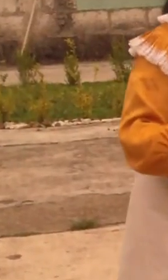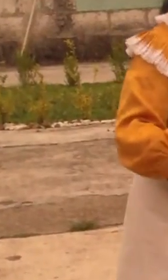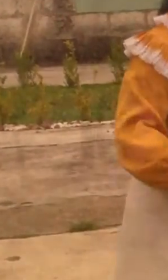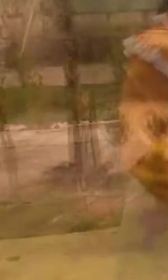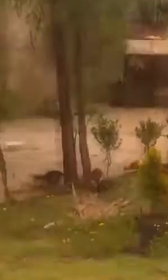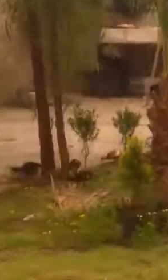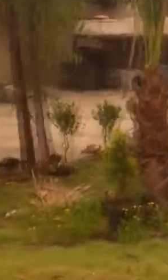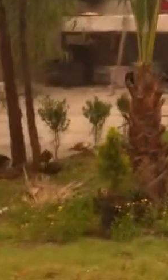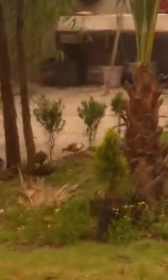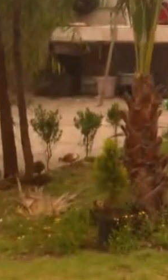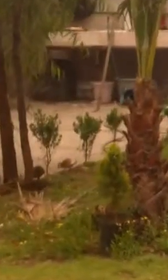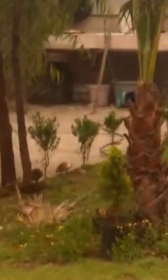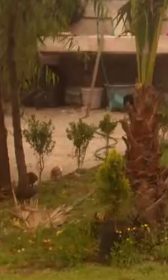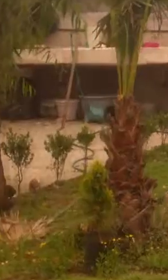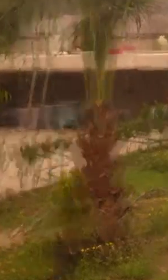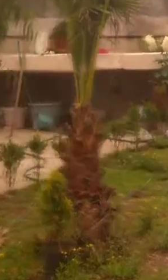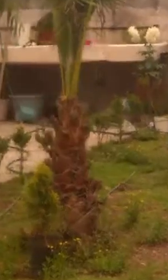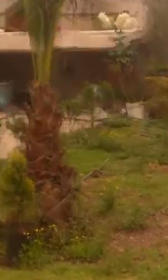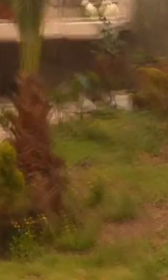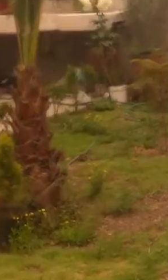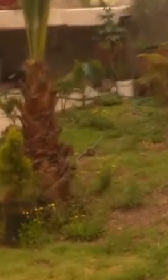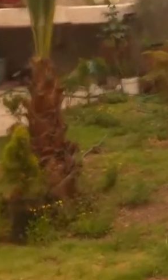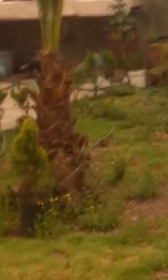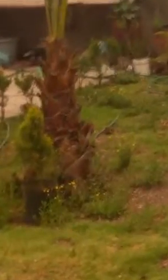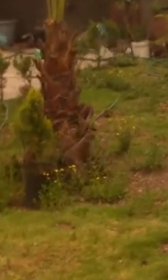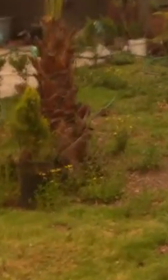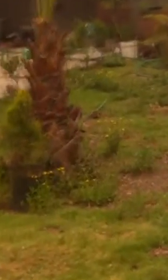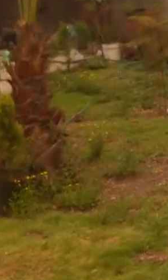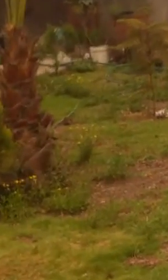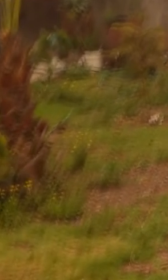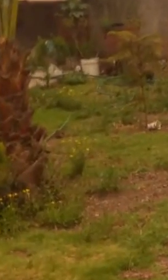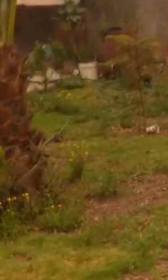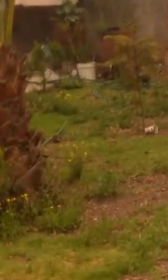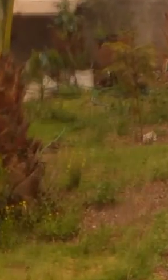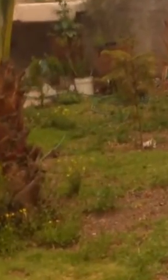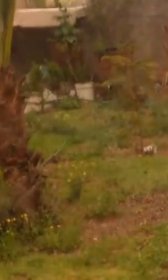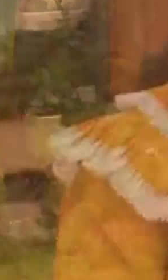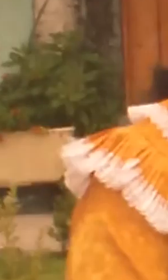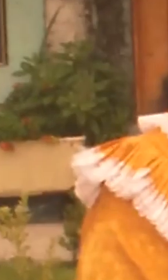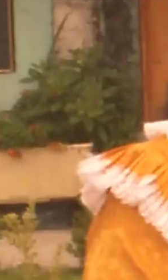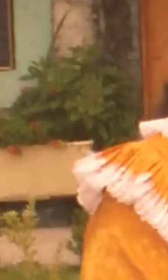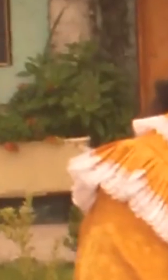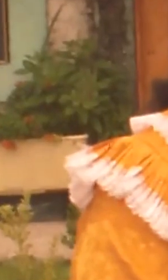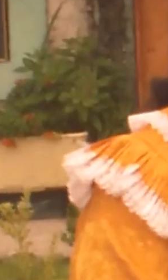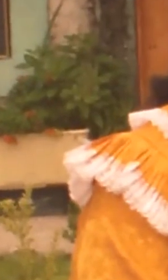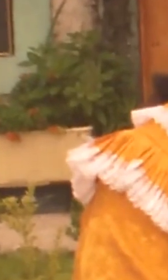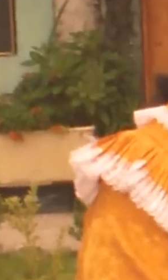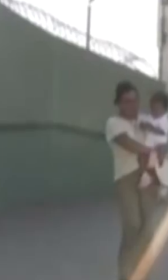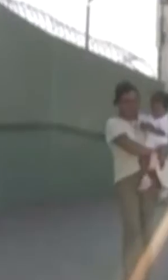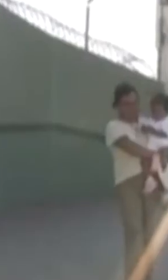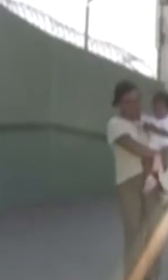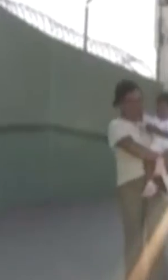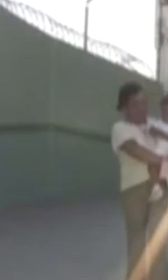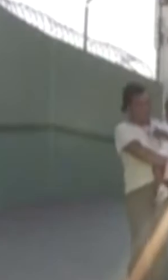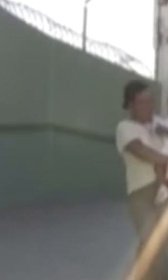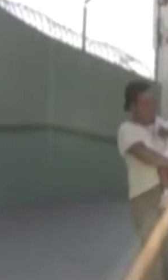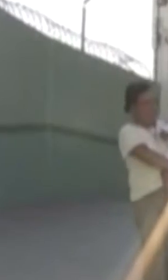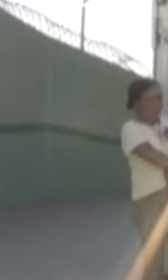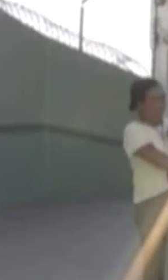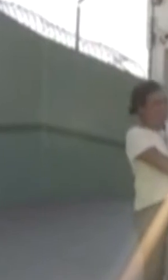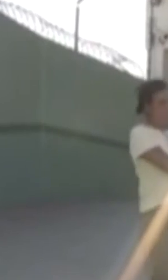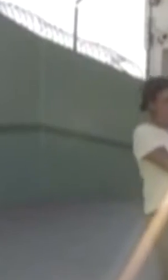libertad después de 37 meses, en septiembre de 2009, cuando la PGR desistió de la acusación. Alberta y